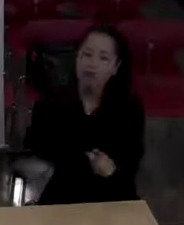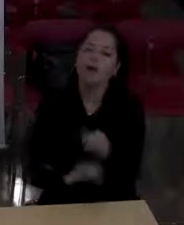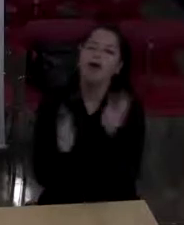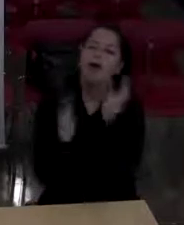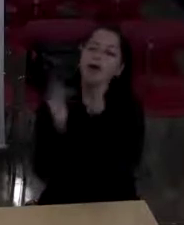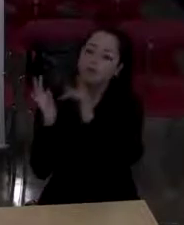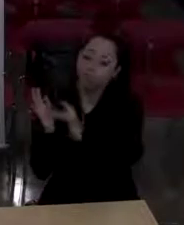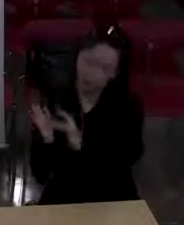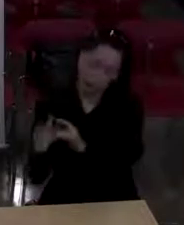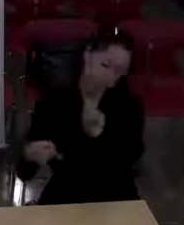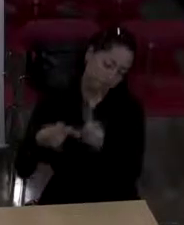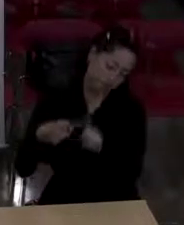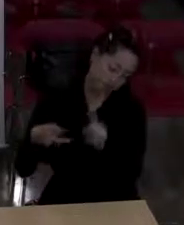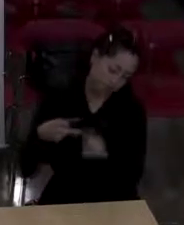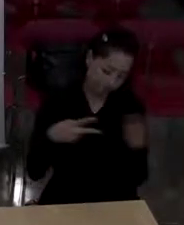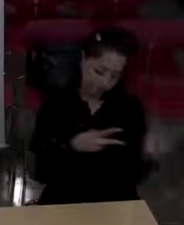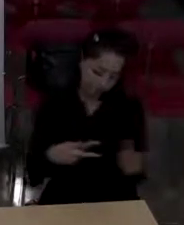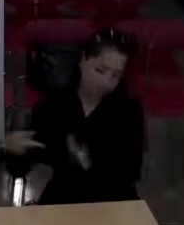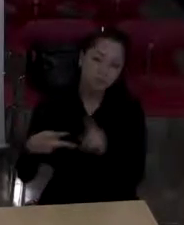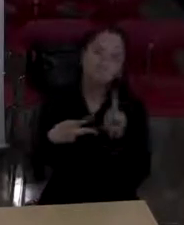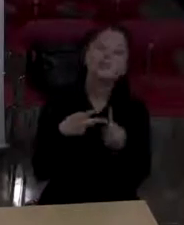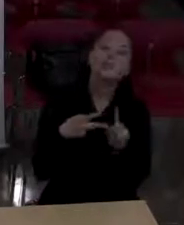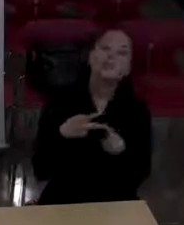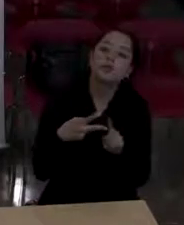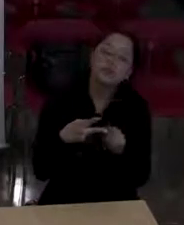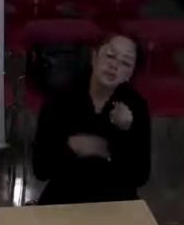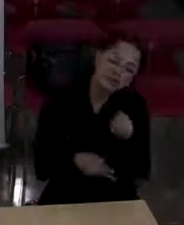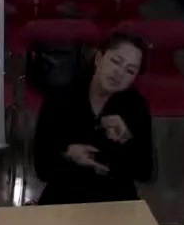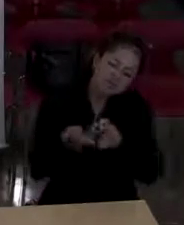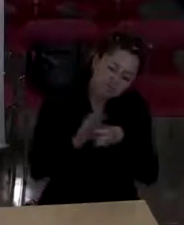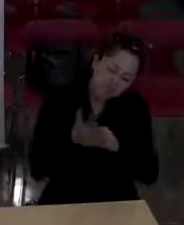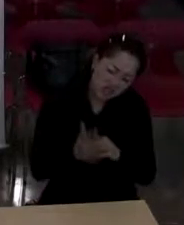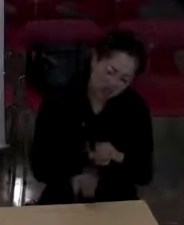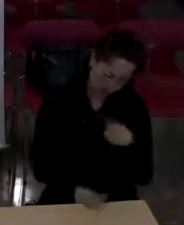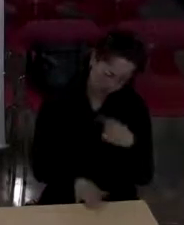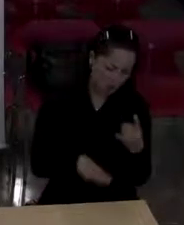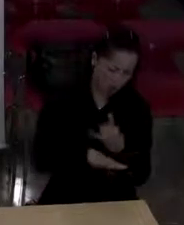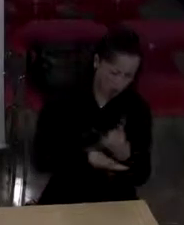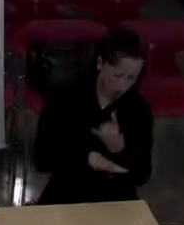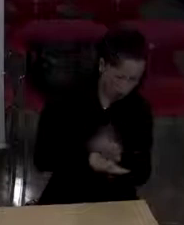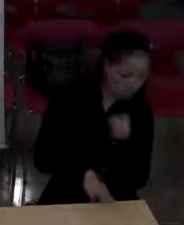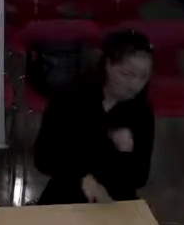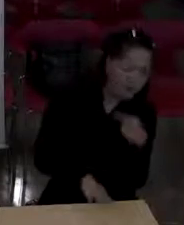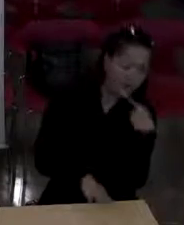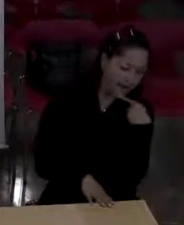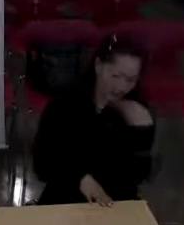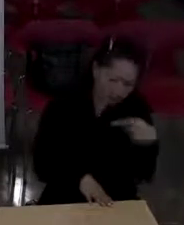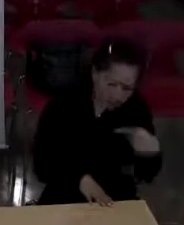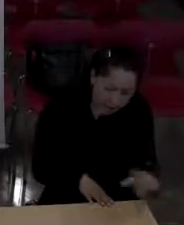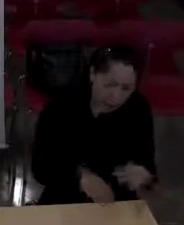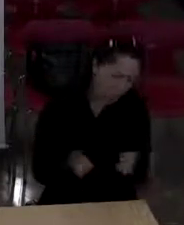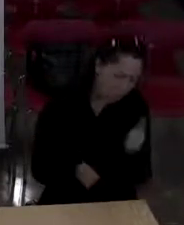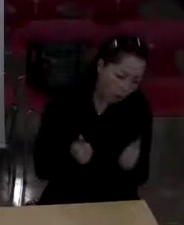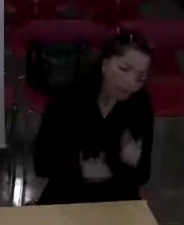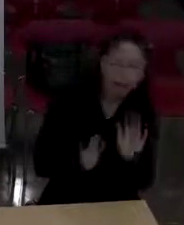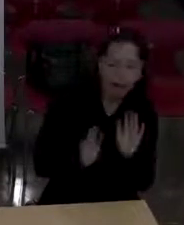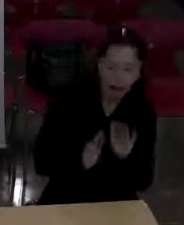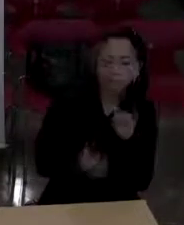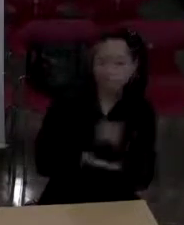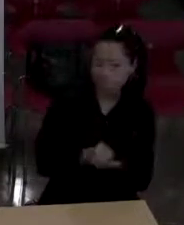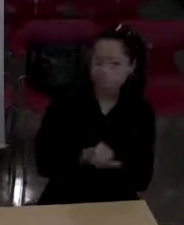una lengua y presentamos las dos opciones lingüísticas. Esa fue el 17 de junio y hoy pues